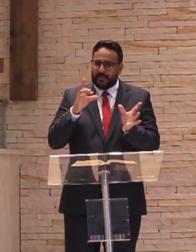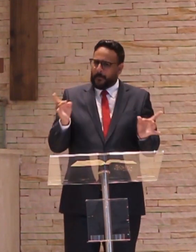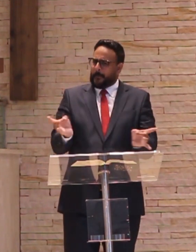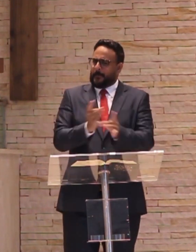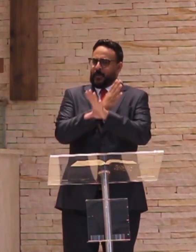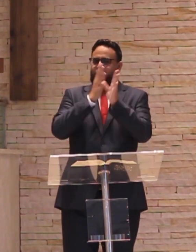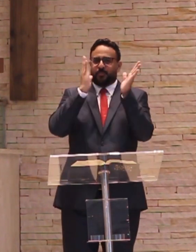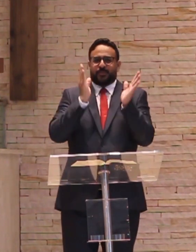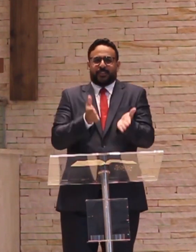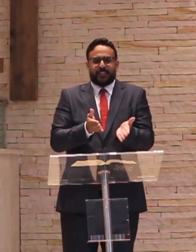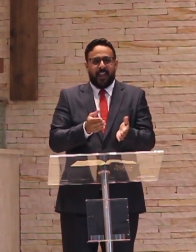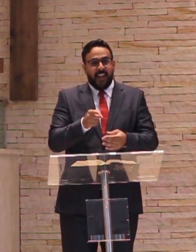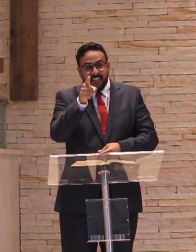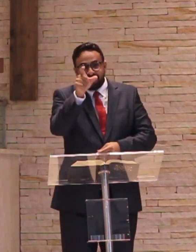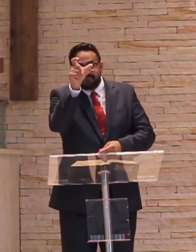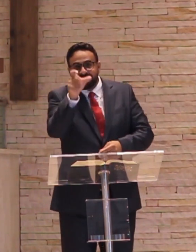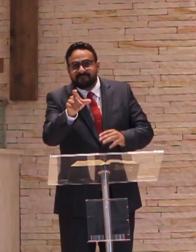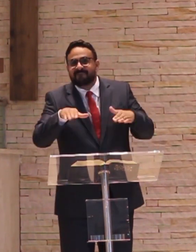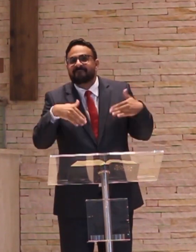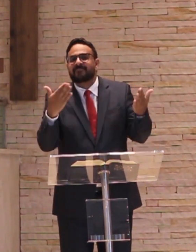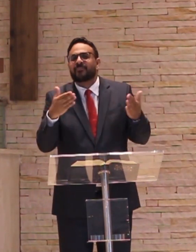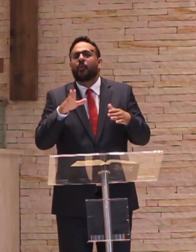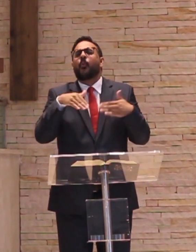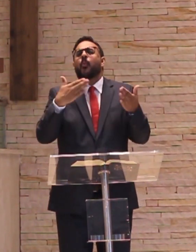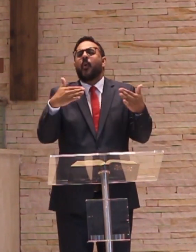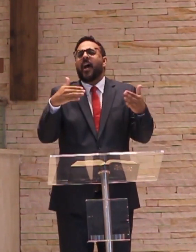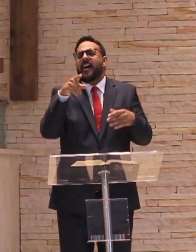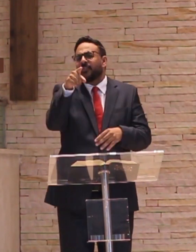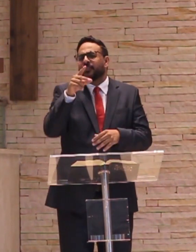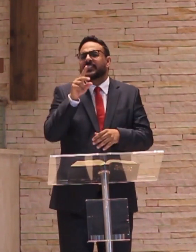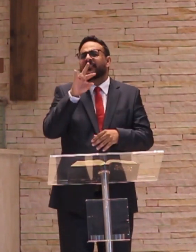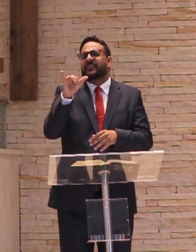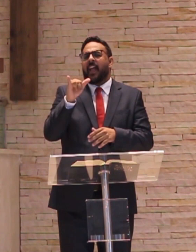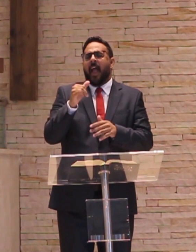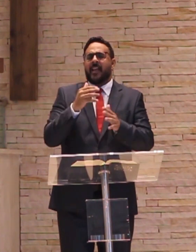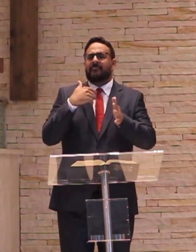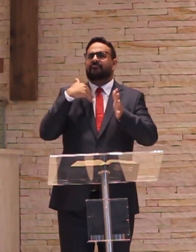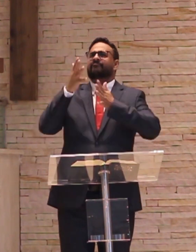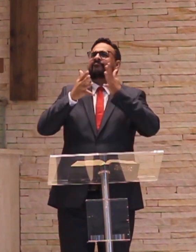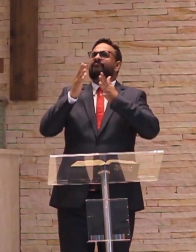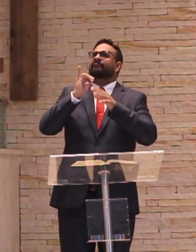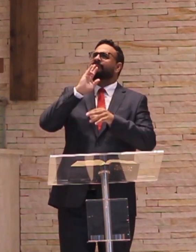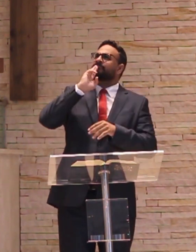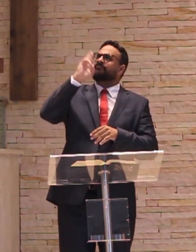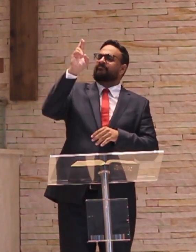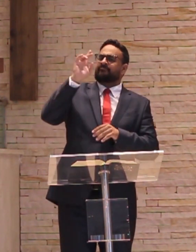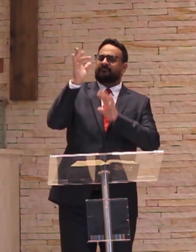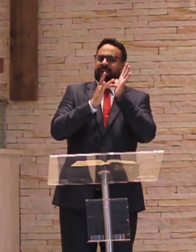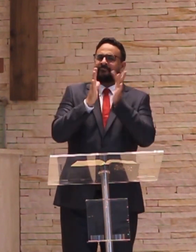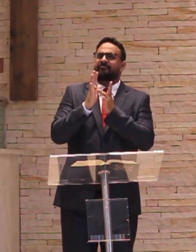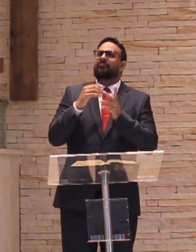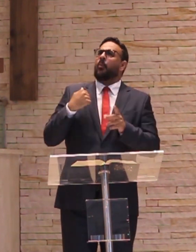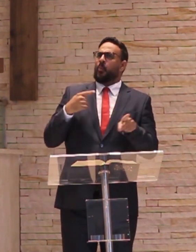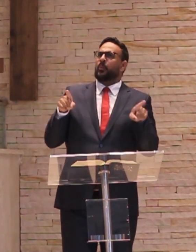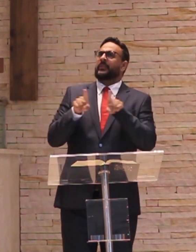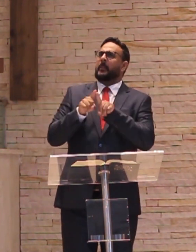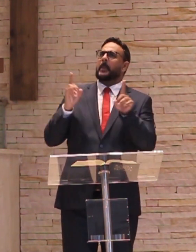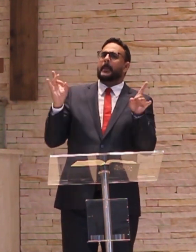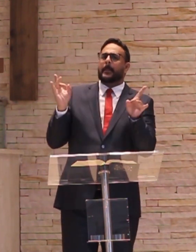na passagem bíblica, Jesus terminou a sua parte. E você? Quando você vai sinalizar para Jesus dizer: Senhor,